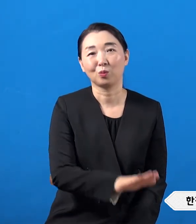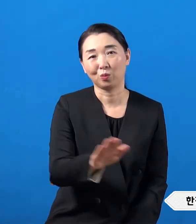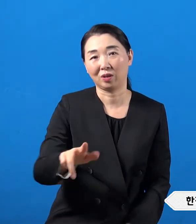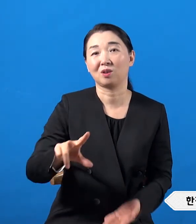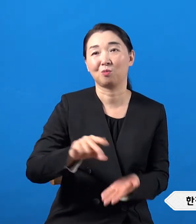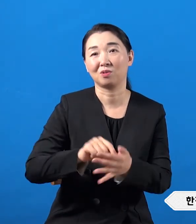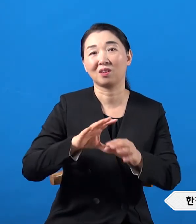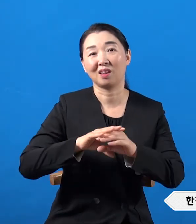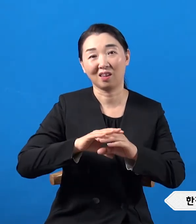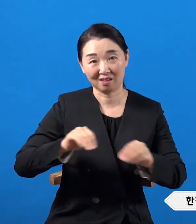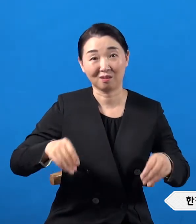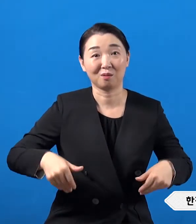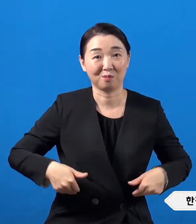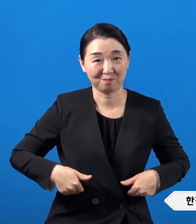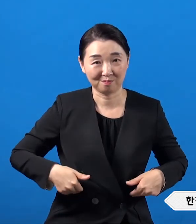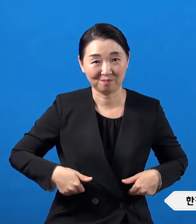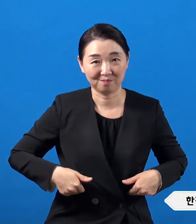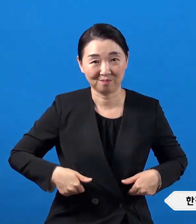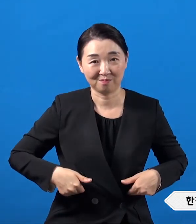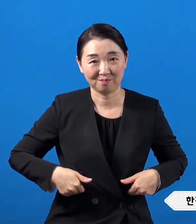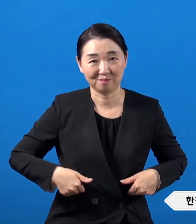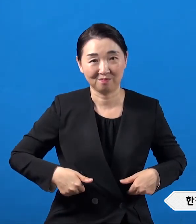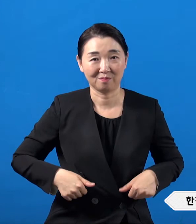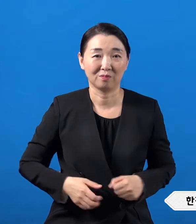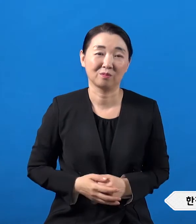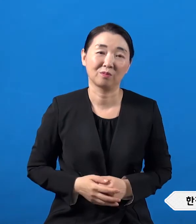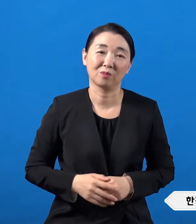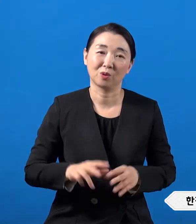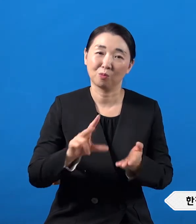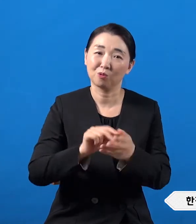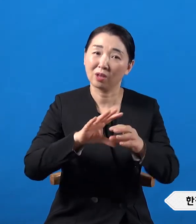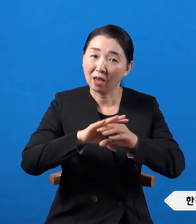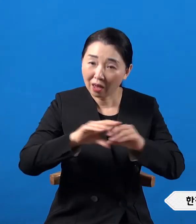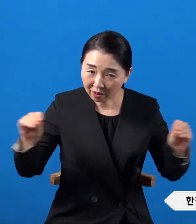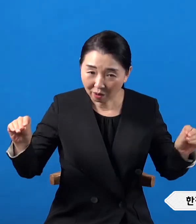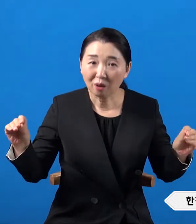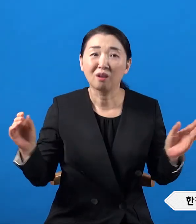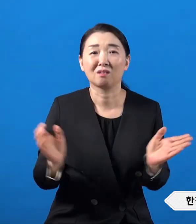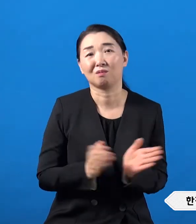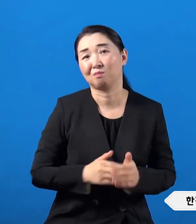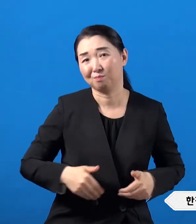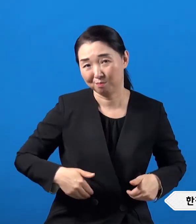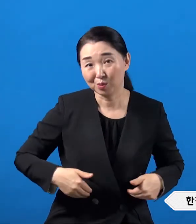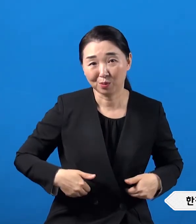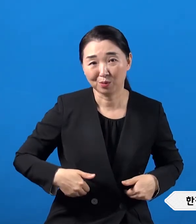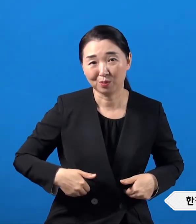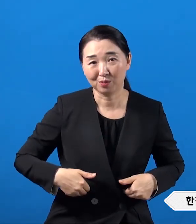우리가 그 문제를 해결해야 됩니다. 어떻게든지 그걸 해결할 수 있어야 됩니다.